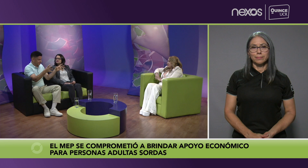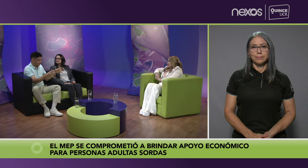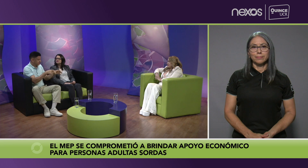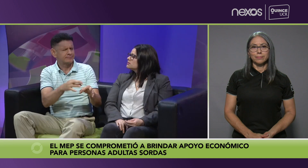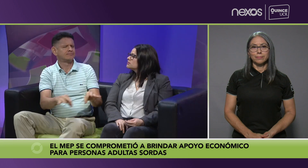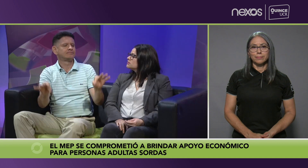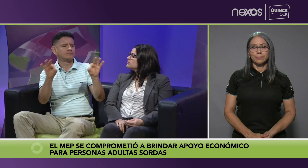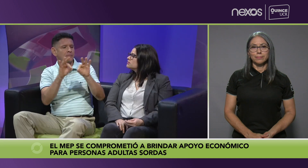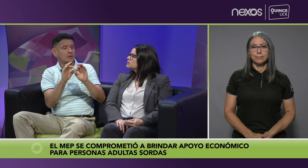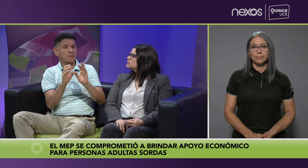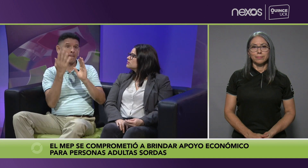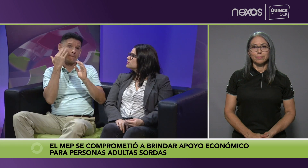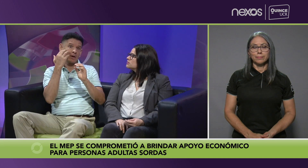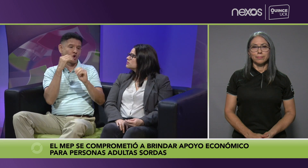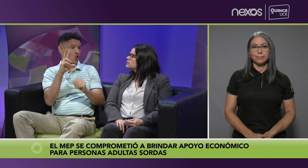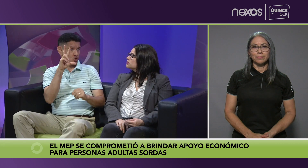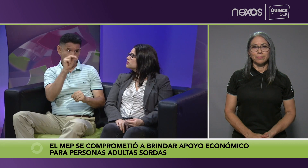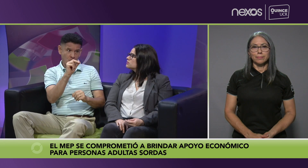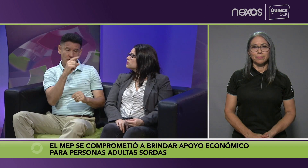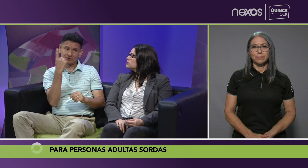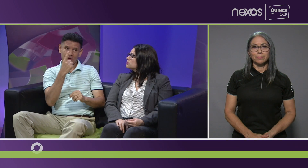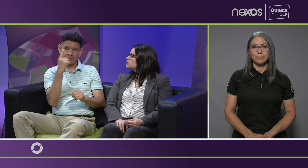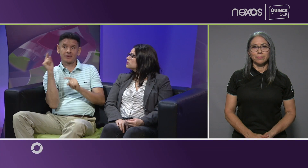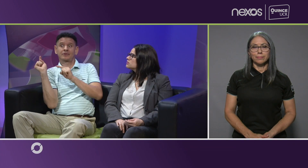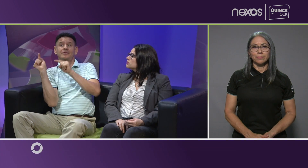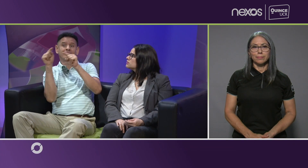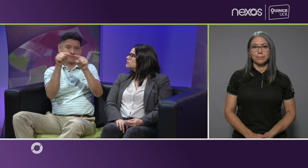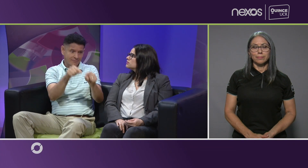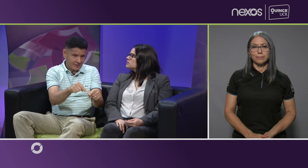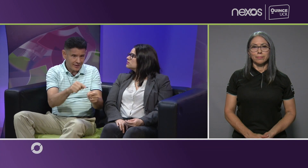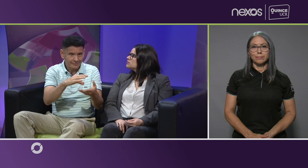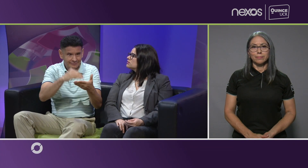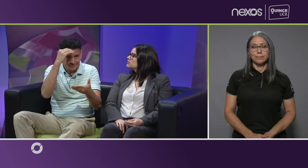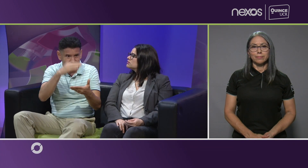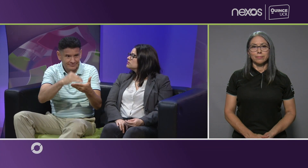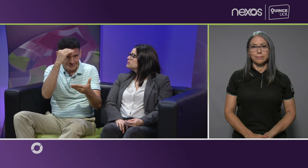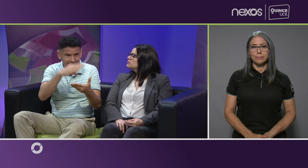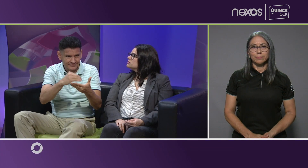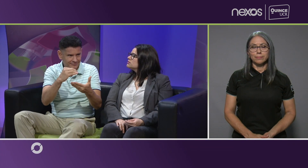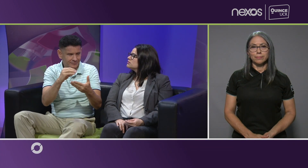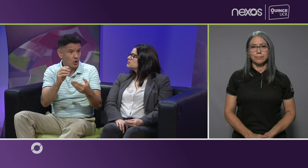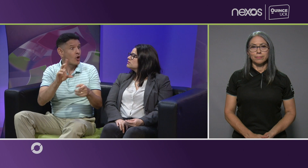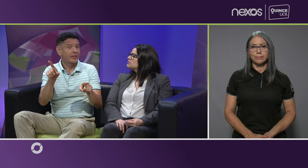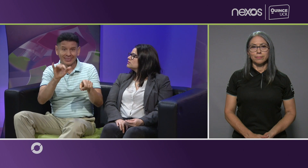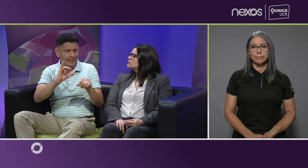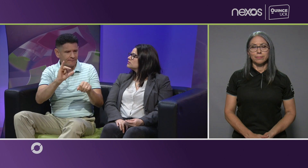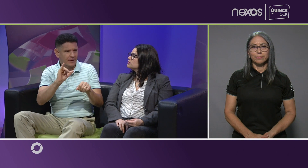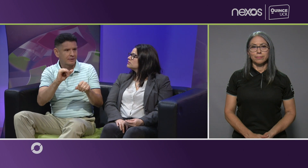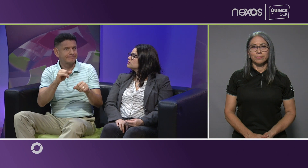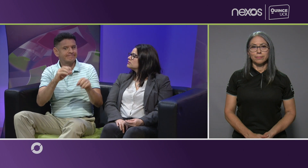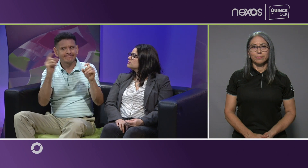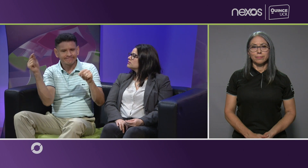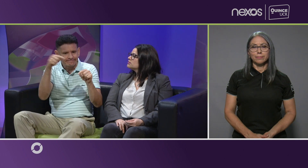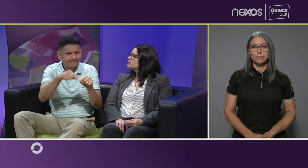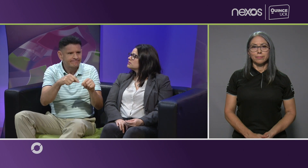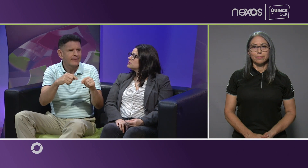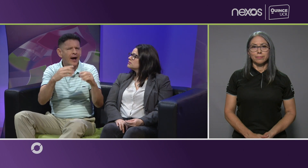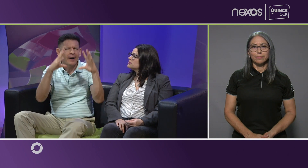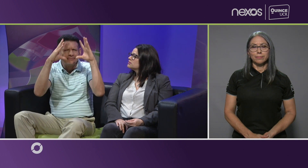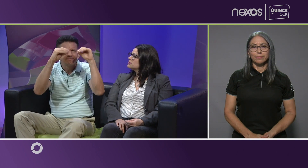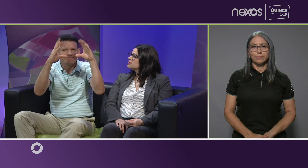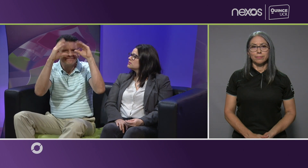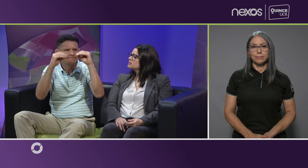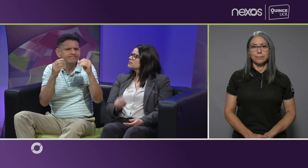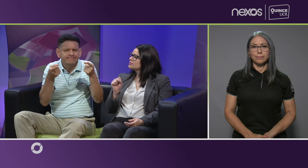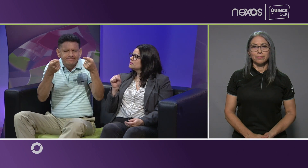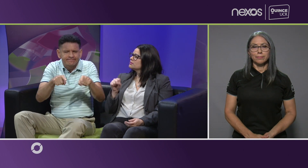propio. Este es de verdadera importancia. Ellos no solo vienen a aprender, ellos vienen a este